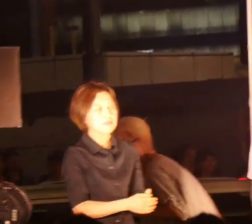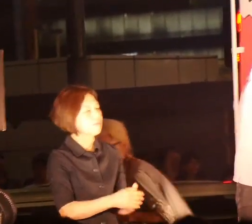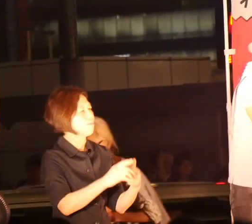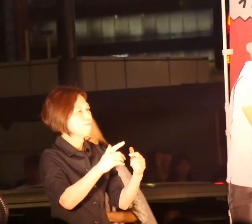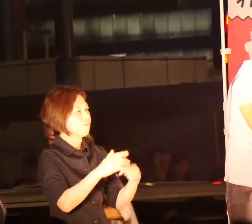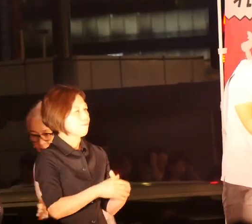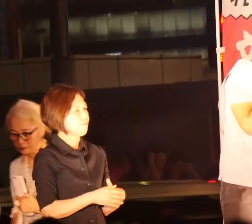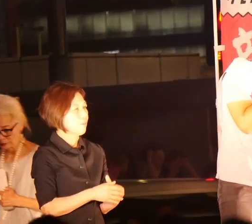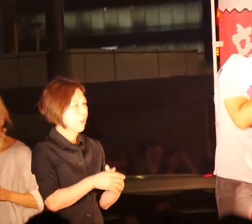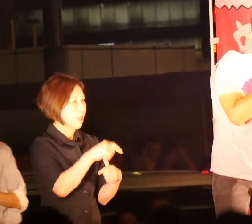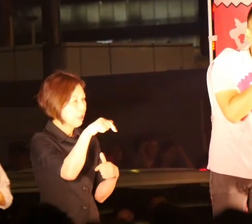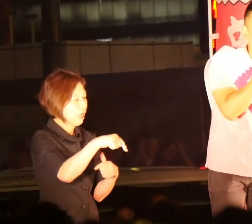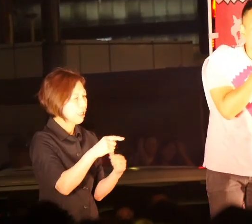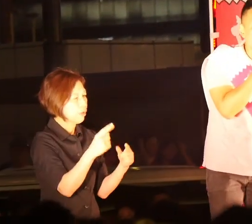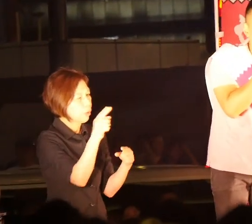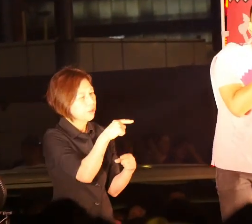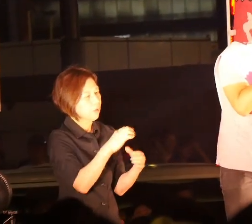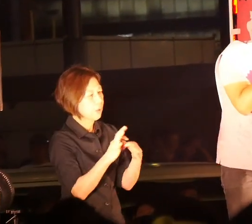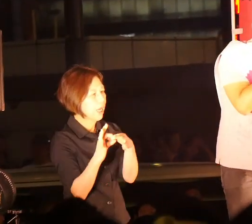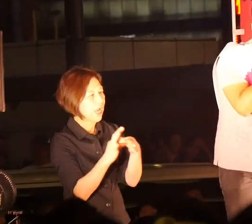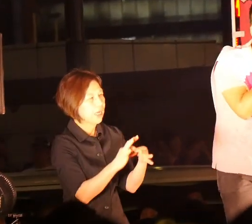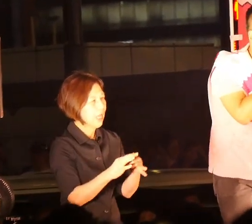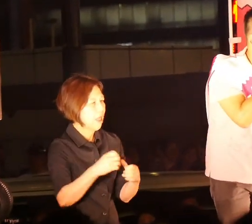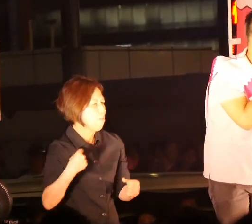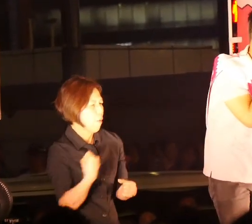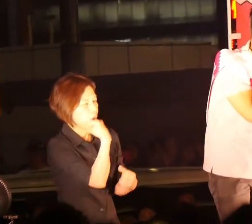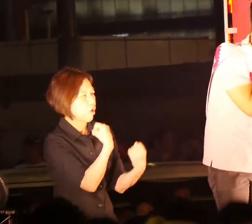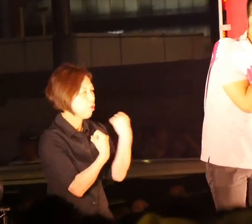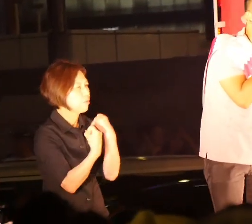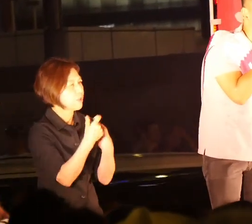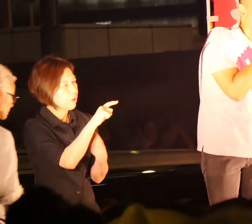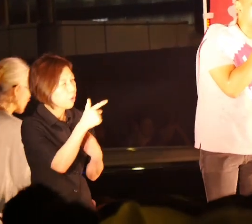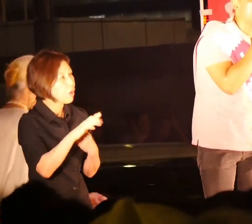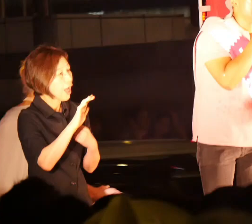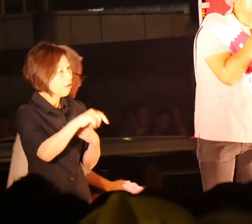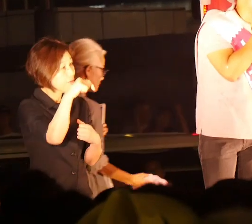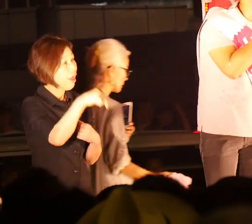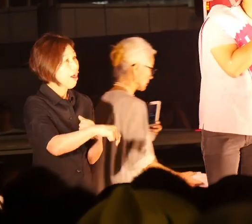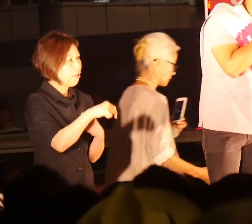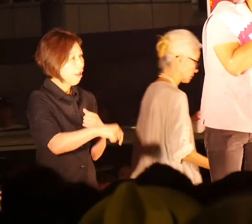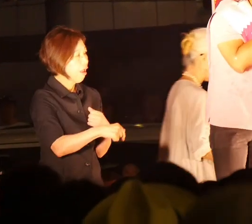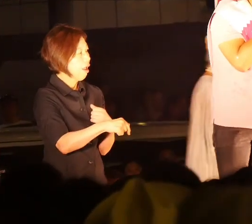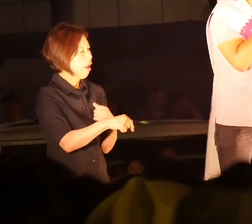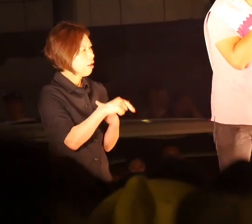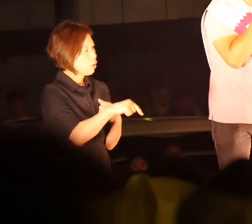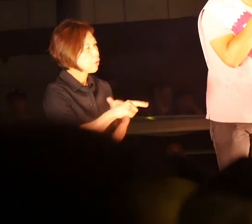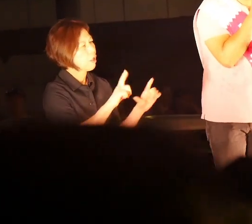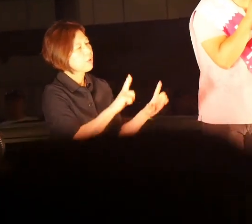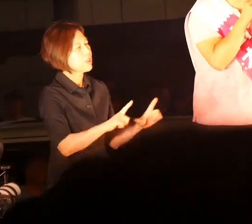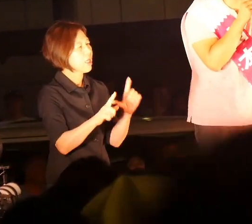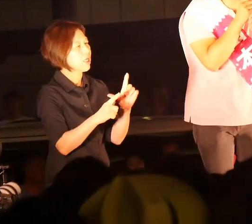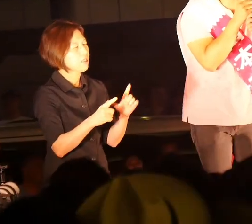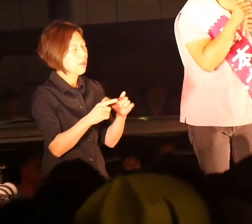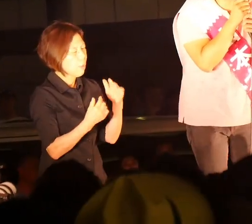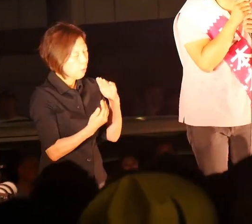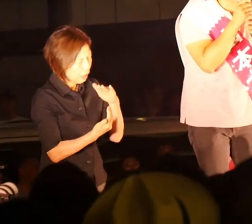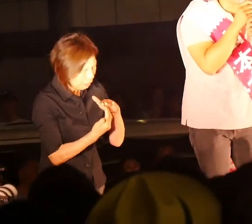ない、中での人間関係、暴力もあったりとかいろんなことがある中で、もうそこでの生活は限